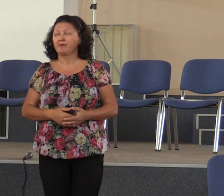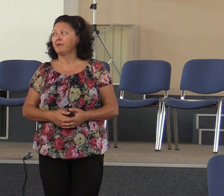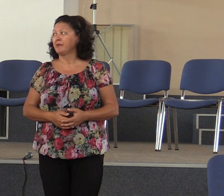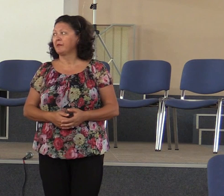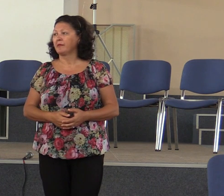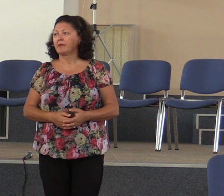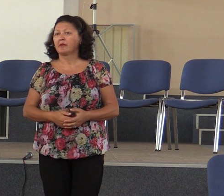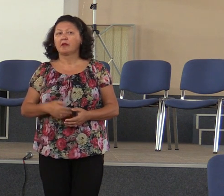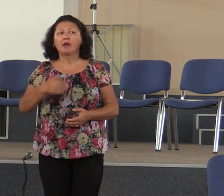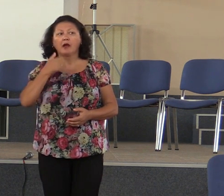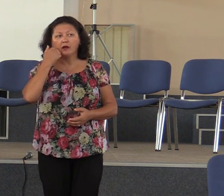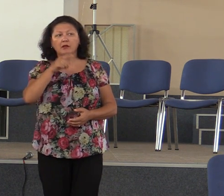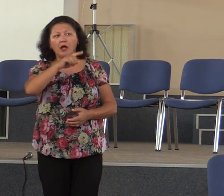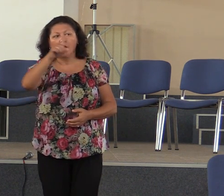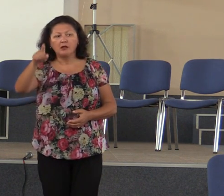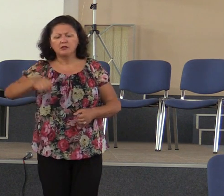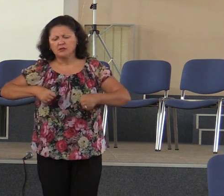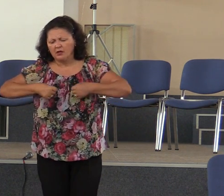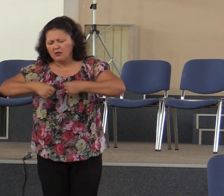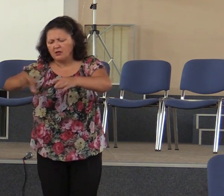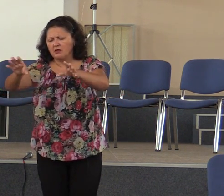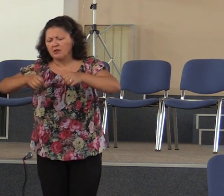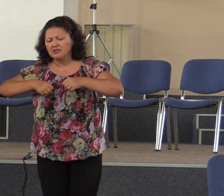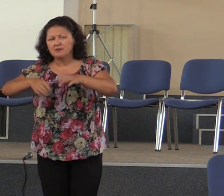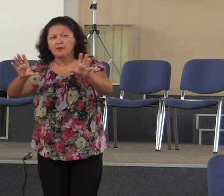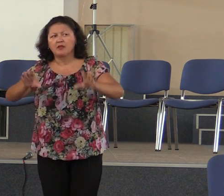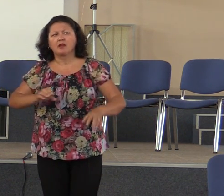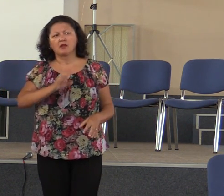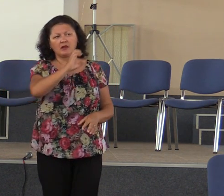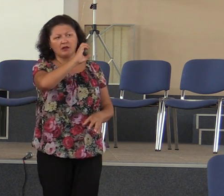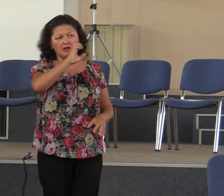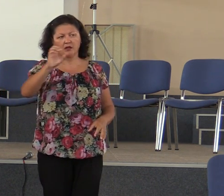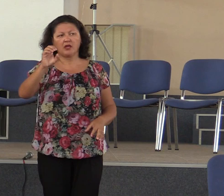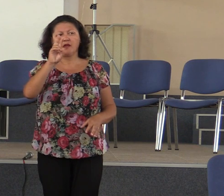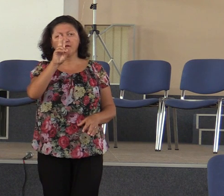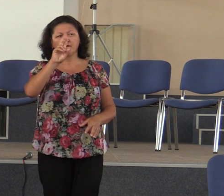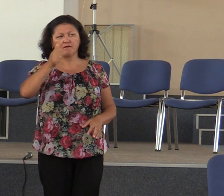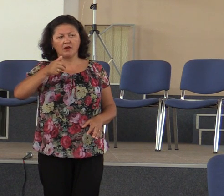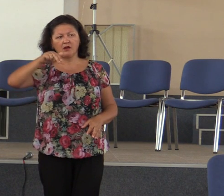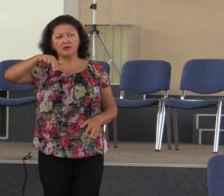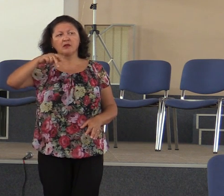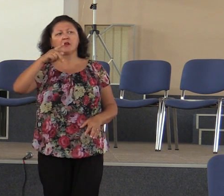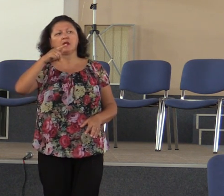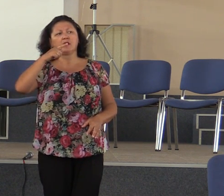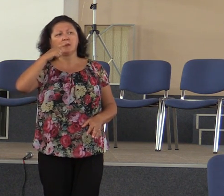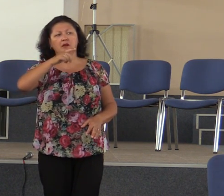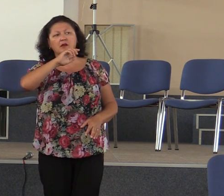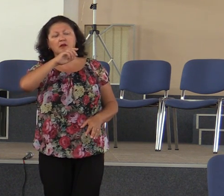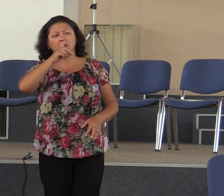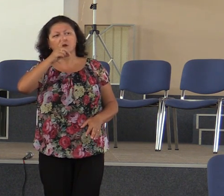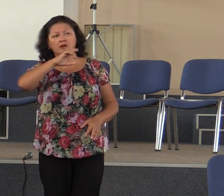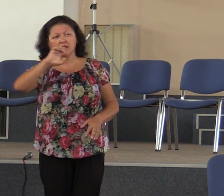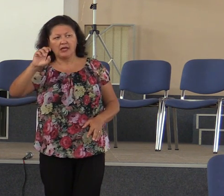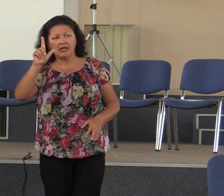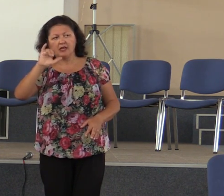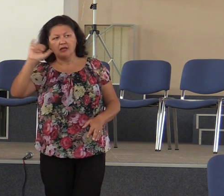Când alții resping Evanghelia, Dumnezeu are o chemare specială la drumuri